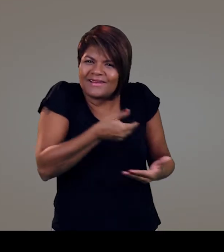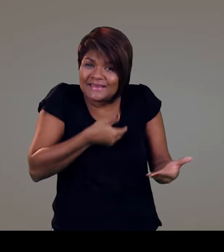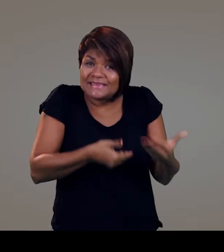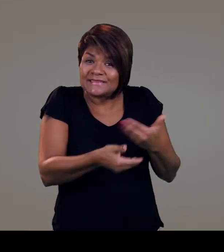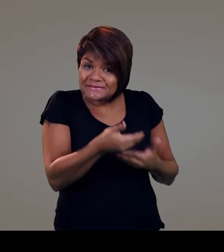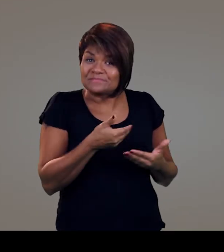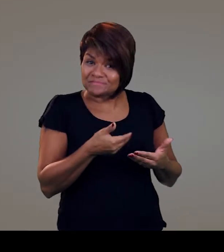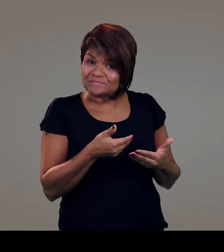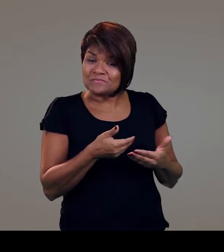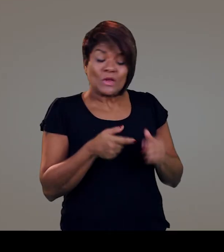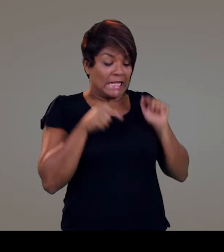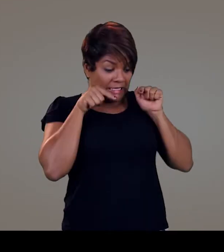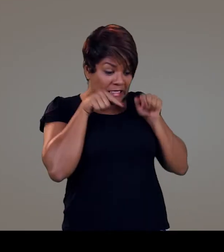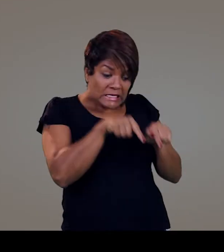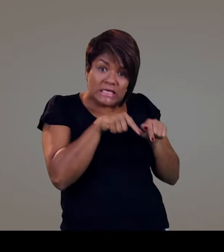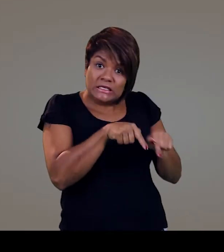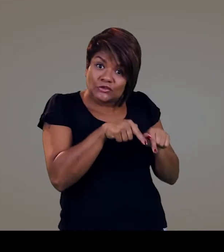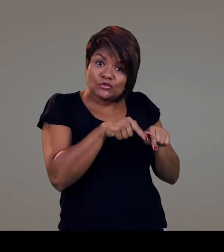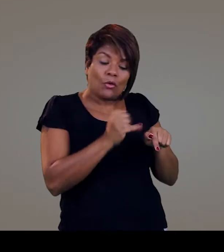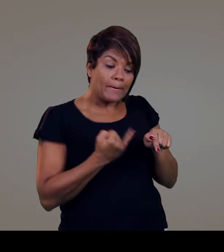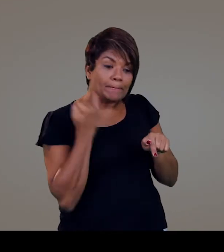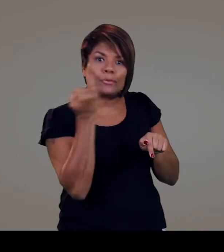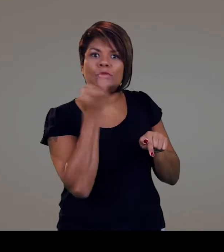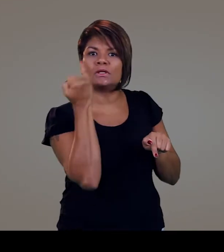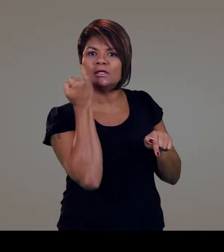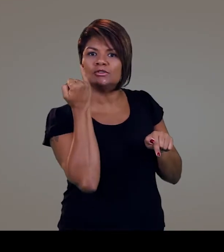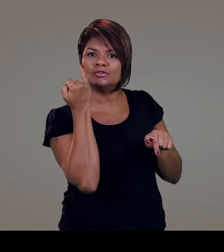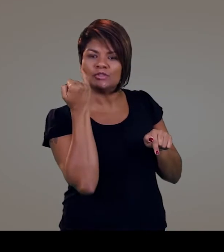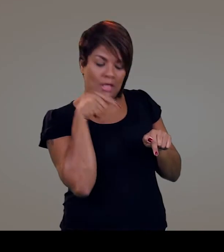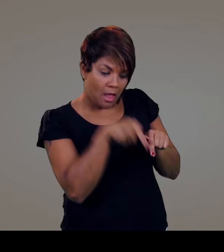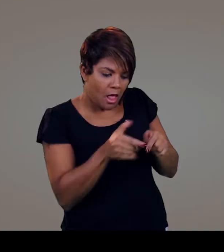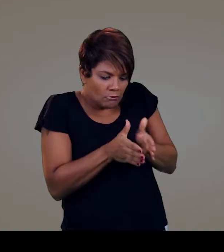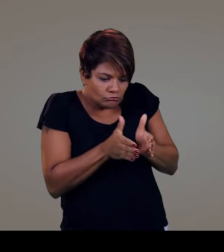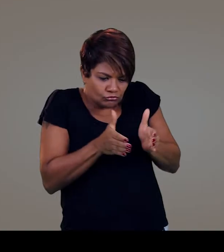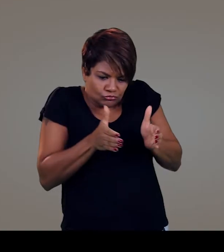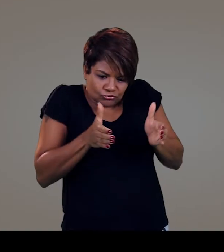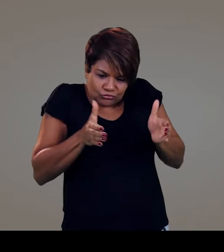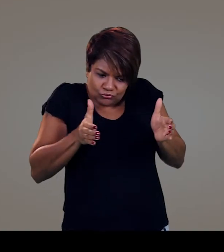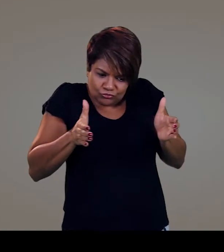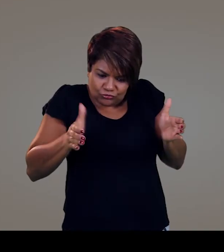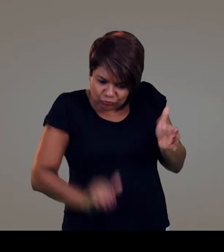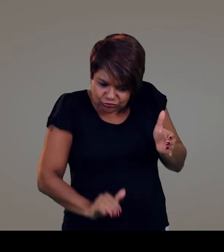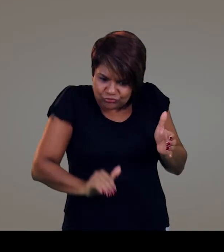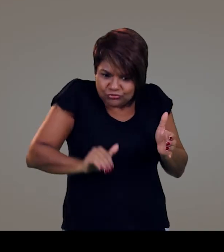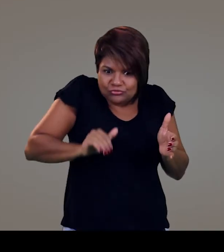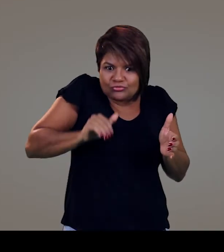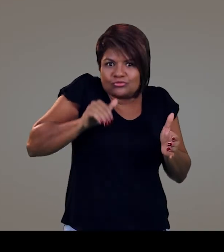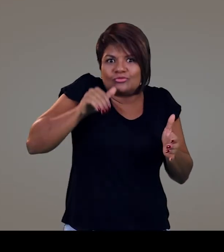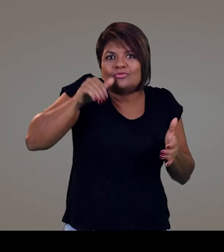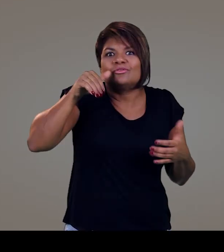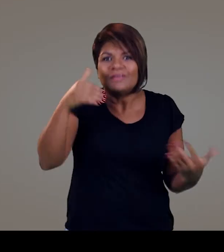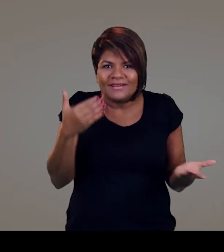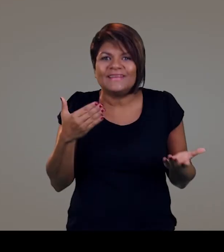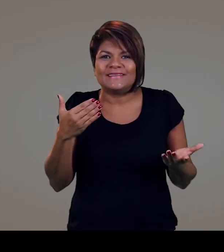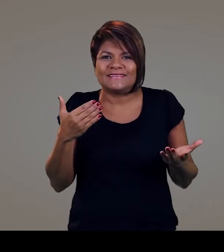dar o gatilho para outras coisas acontecerem, né? Ele vai ser um falante da